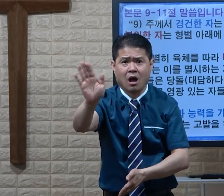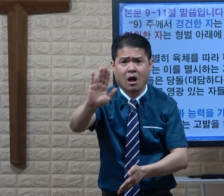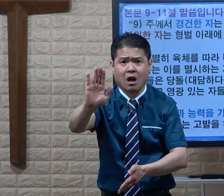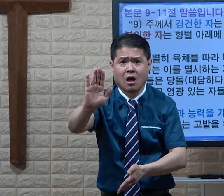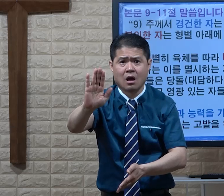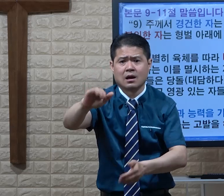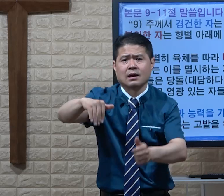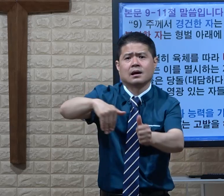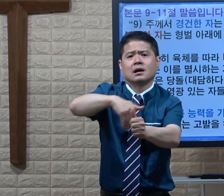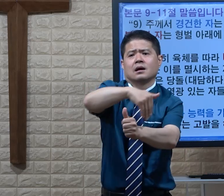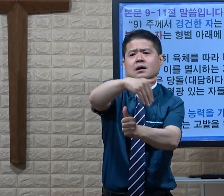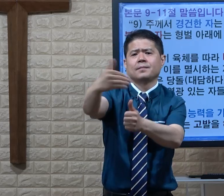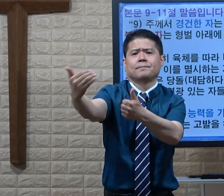하나님은 결코 시험을